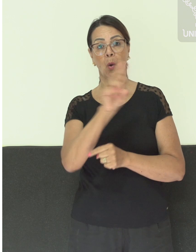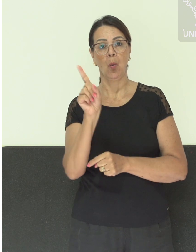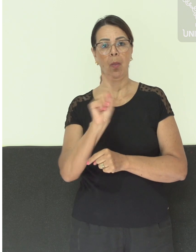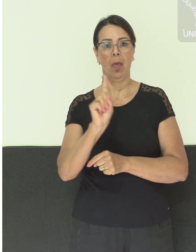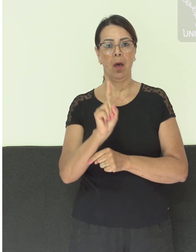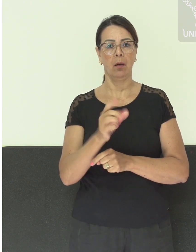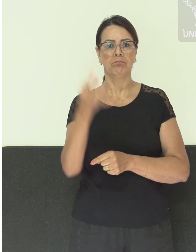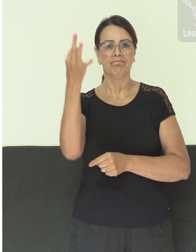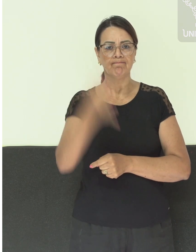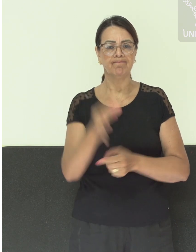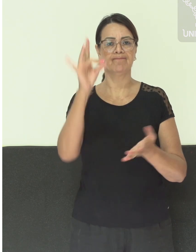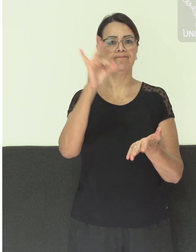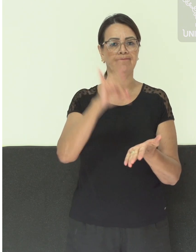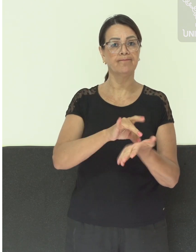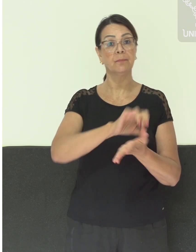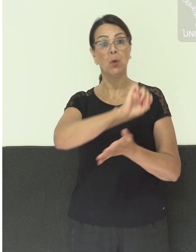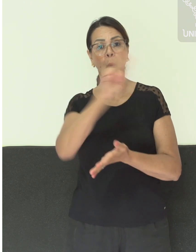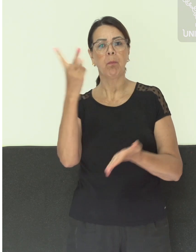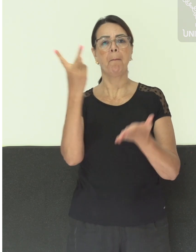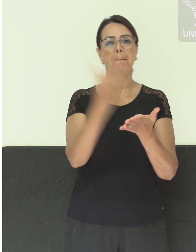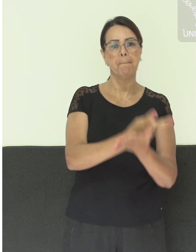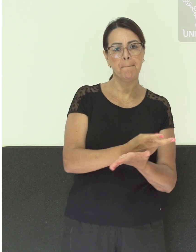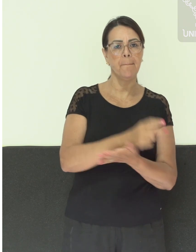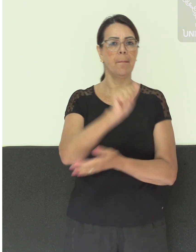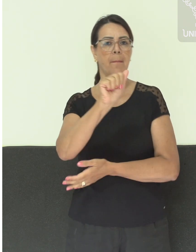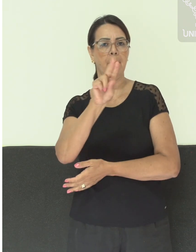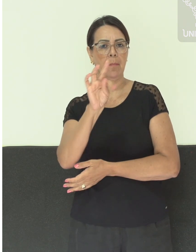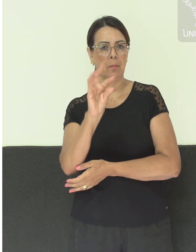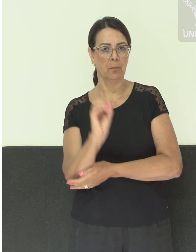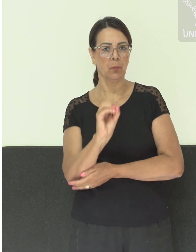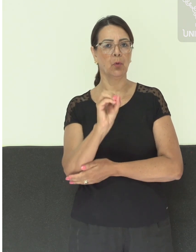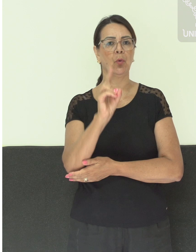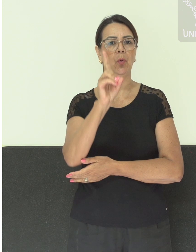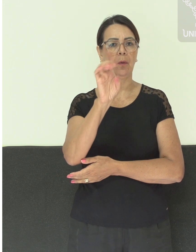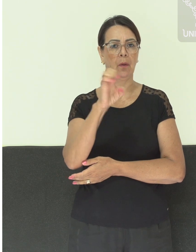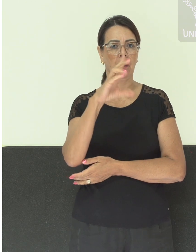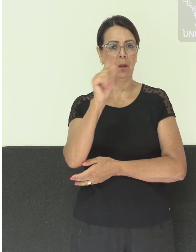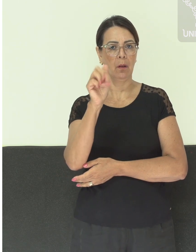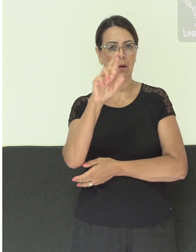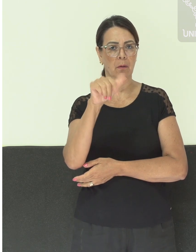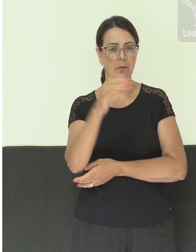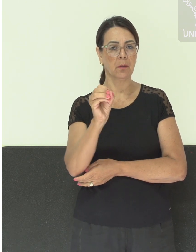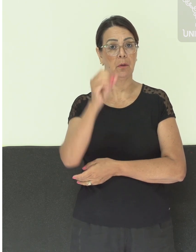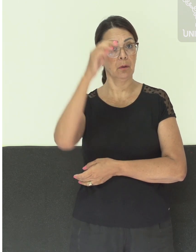permitirão validar ou invalidar a autodeclaração de pessoa negra, preta ou